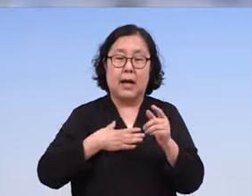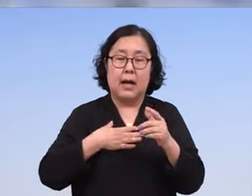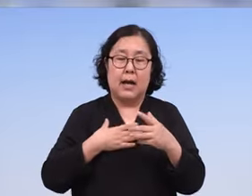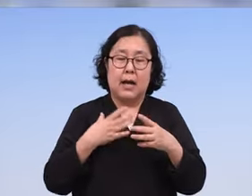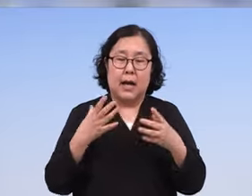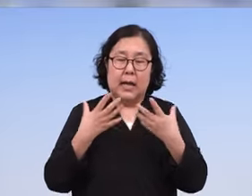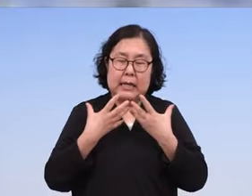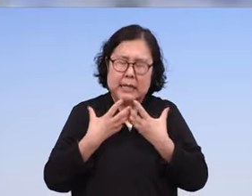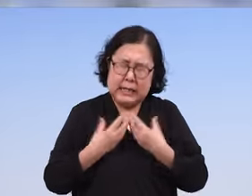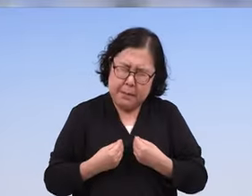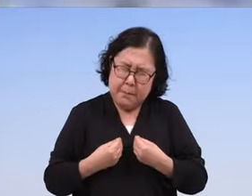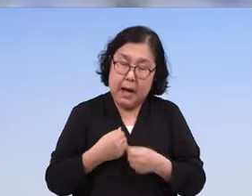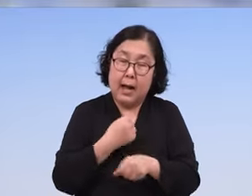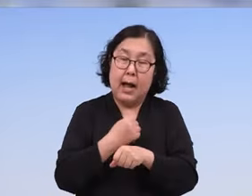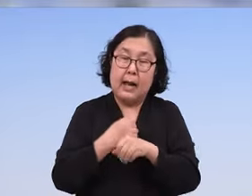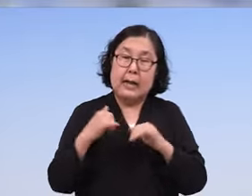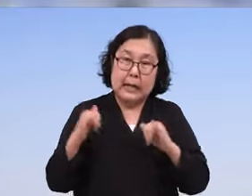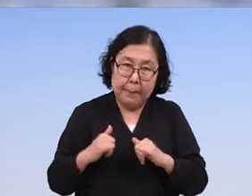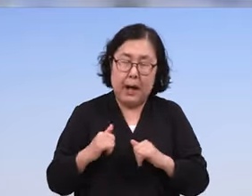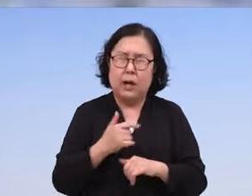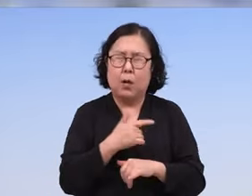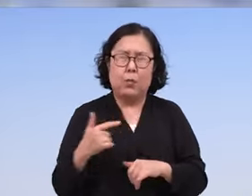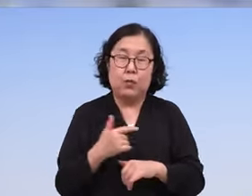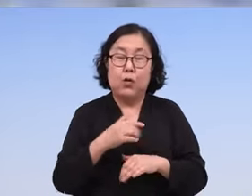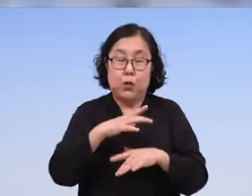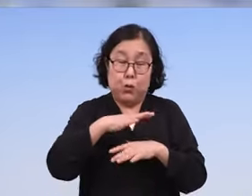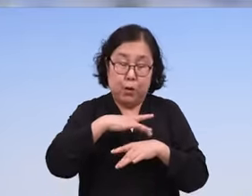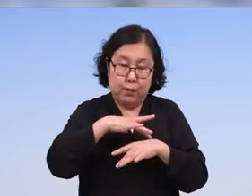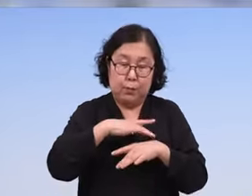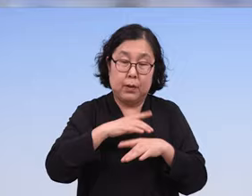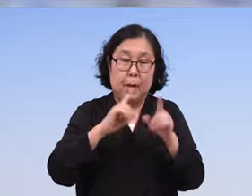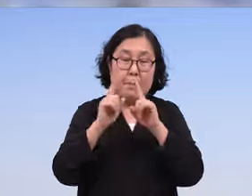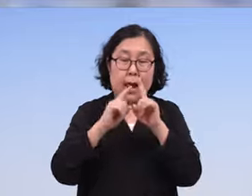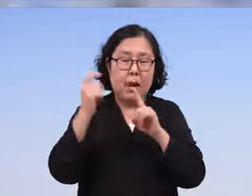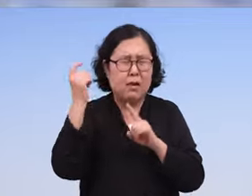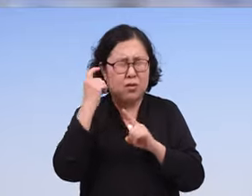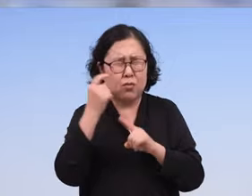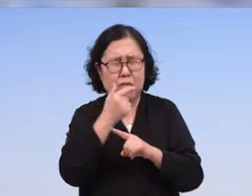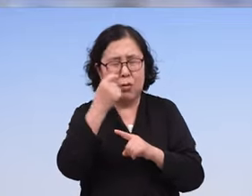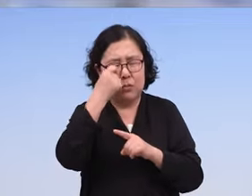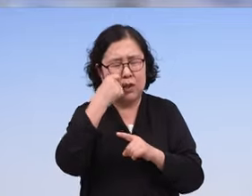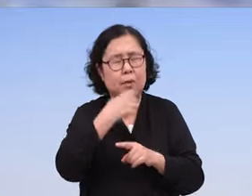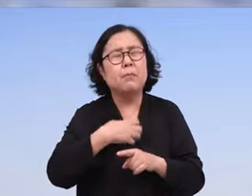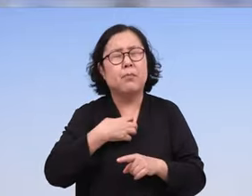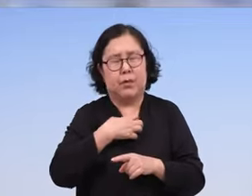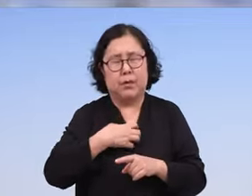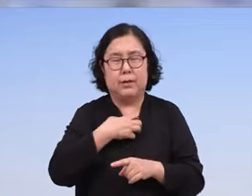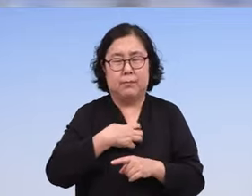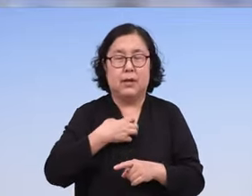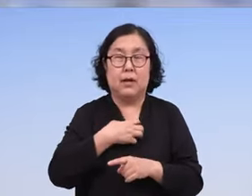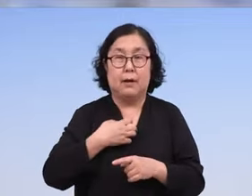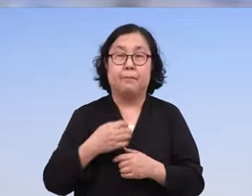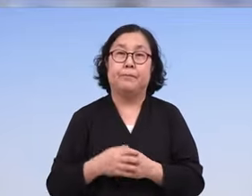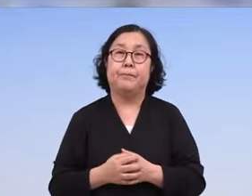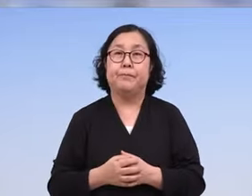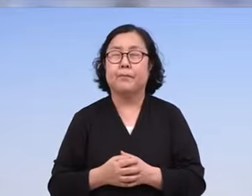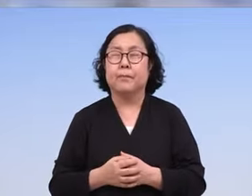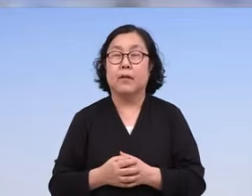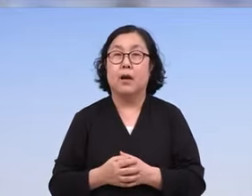될까봐, 상처받을까봐 난 그게 너무 두렵습니다. 난 그게 너무 두렵습니다는 그 말이 제게 너무 슬프게